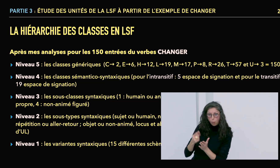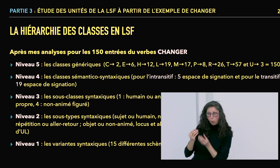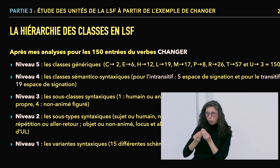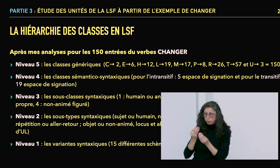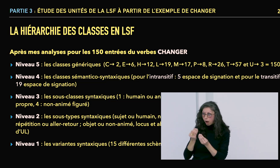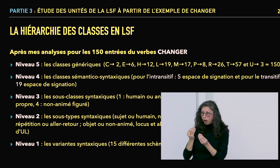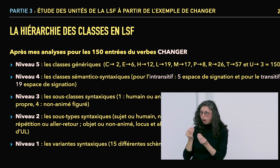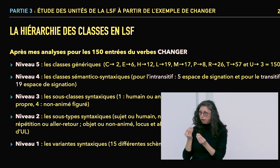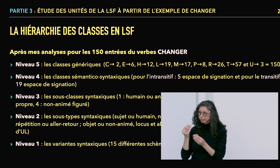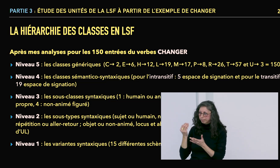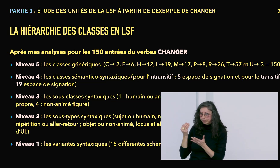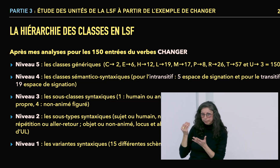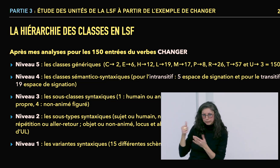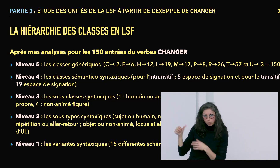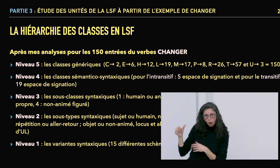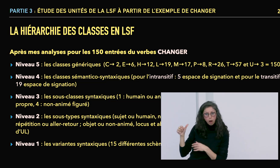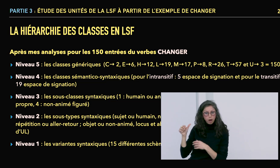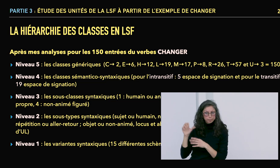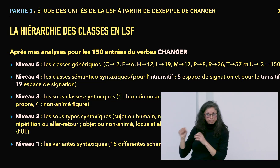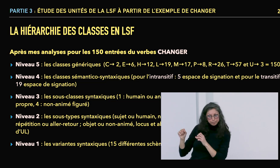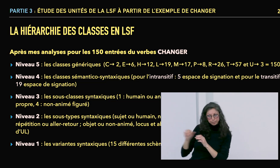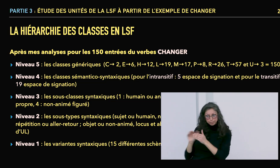il peut y avoir aussi également des répétitions.